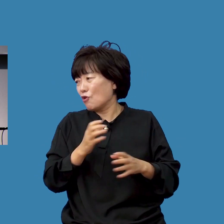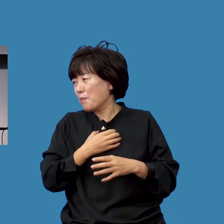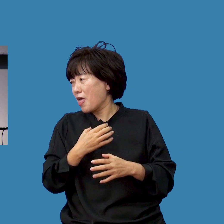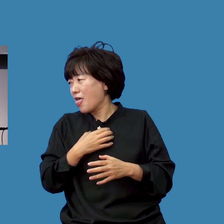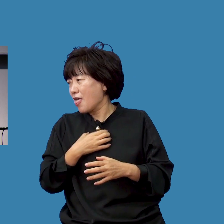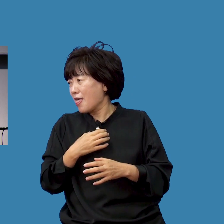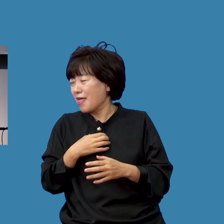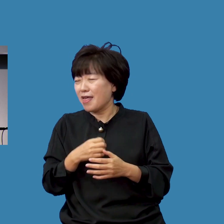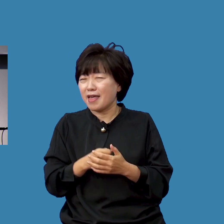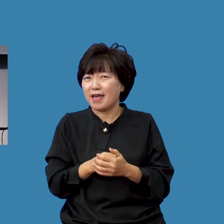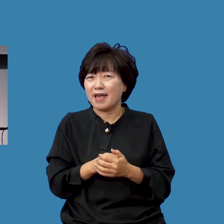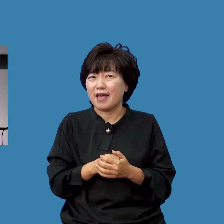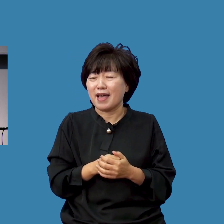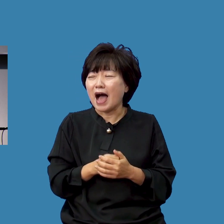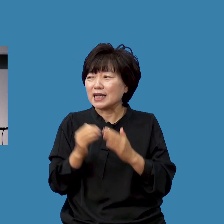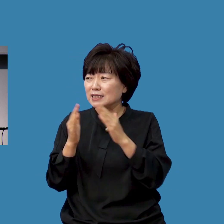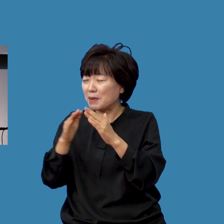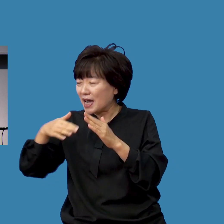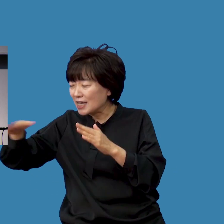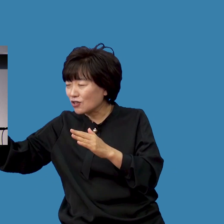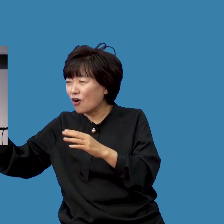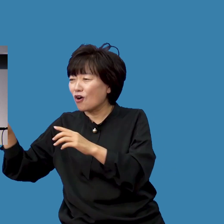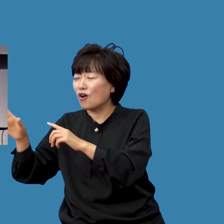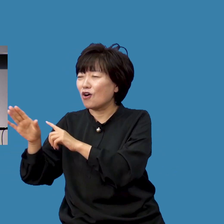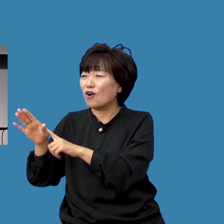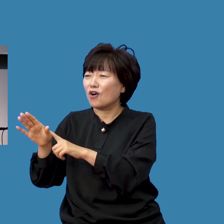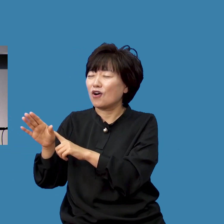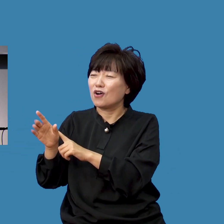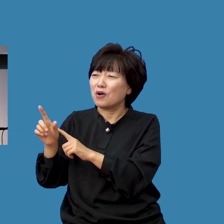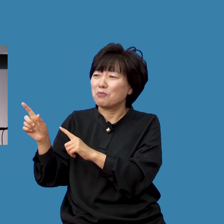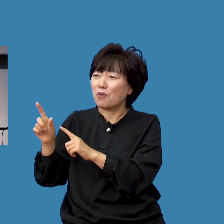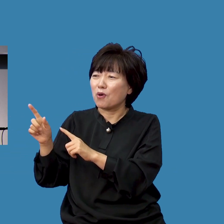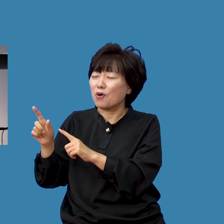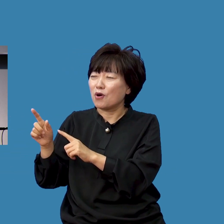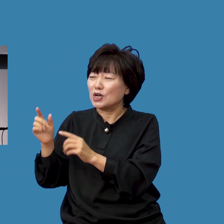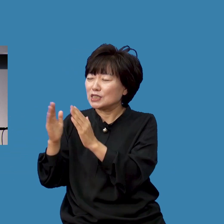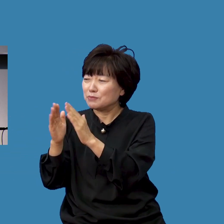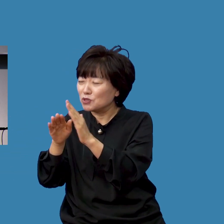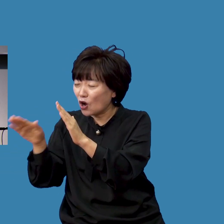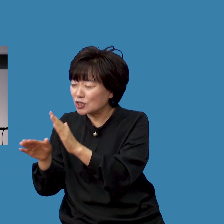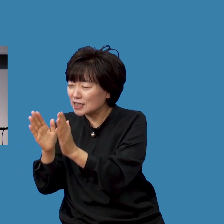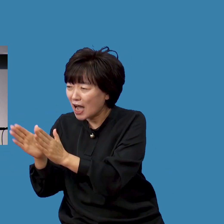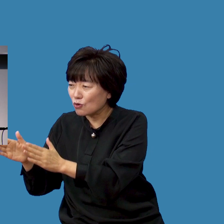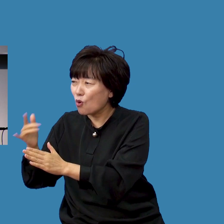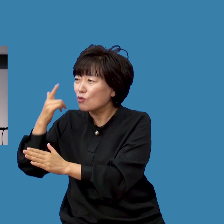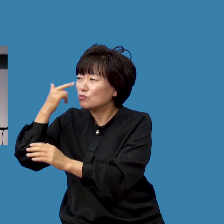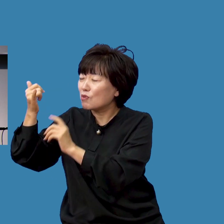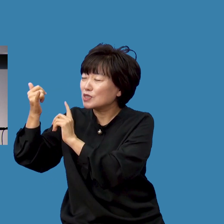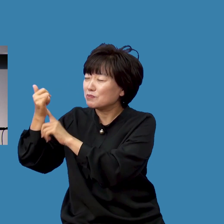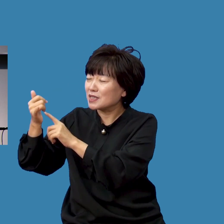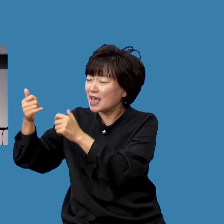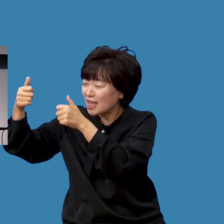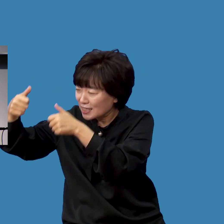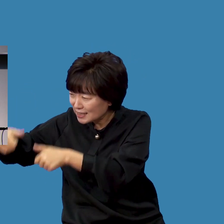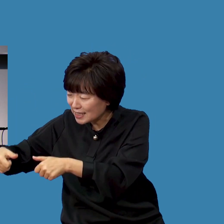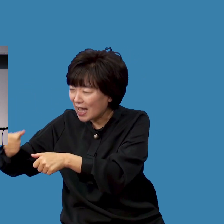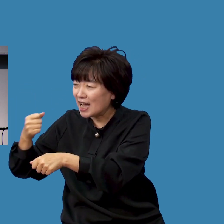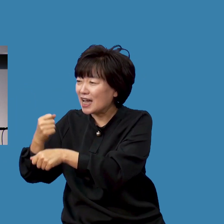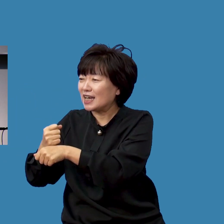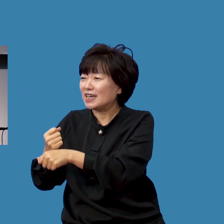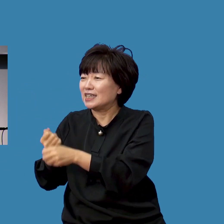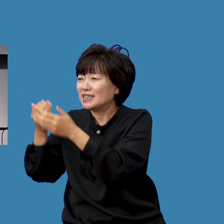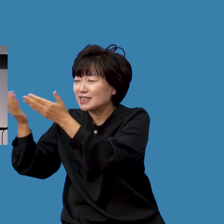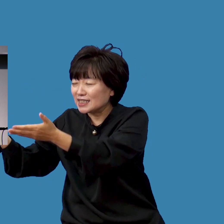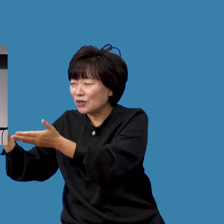지금 심기에는 아직 이거 위험한데, 그럼 일단 집에 가서 뭐 집 정리도 좀 하고 이제